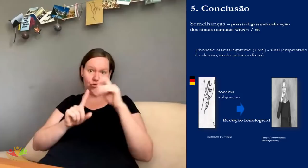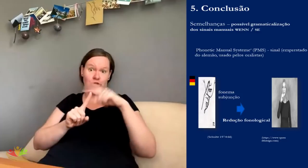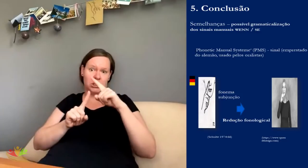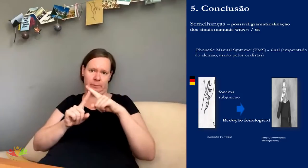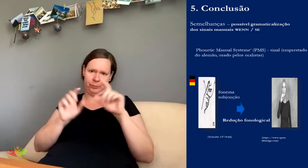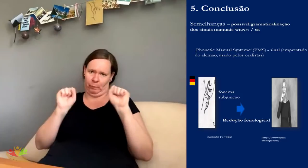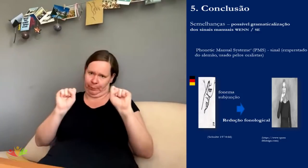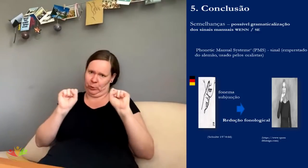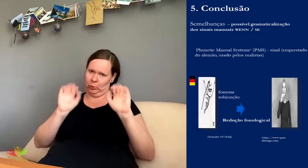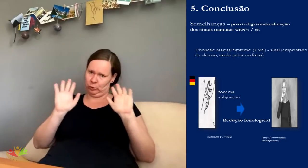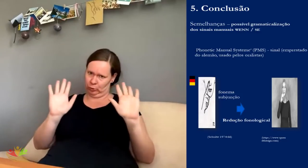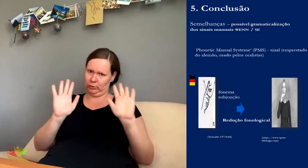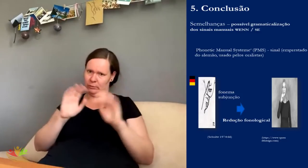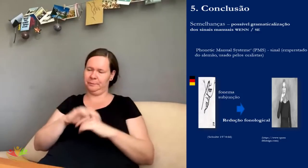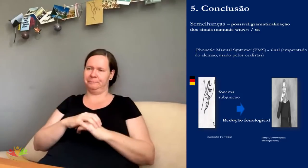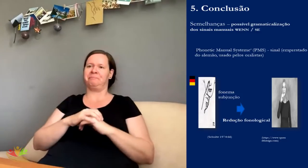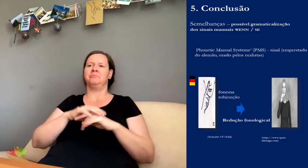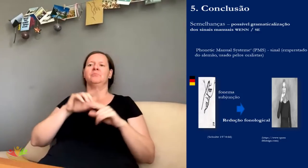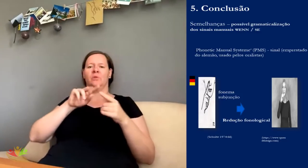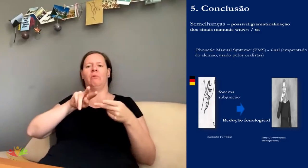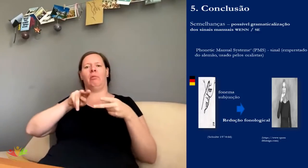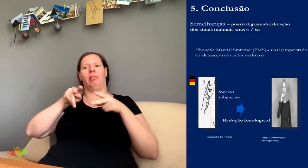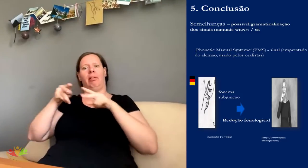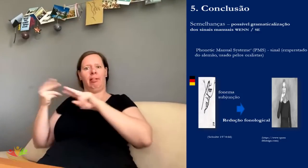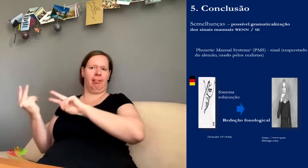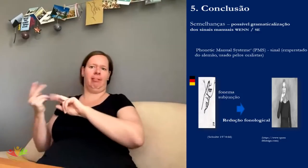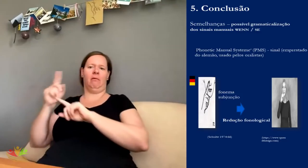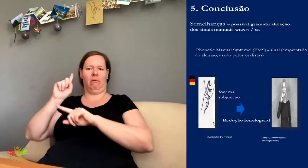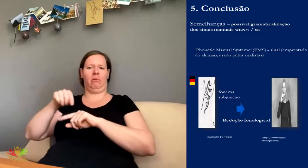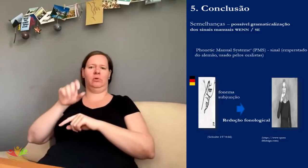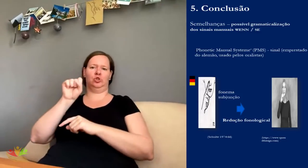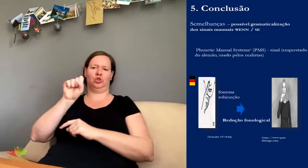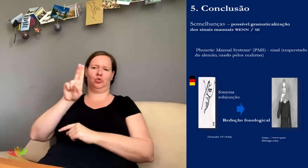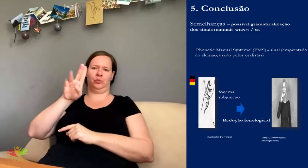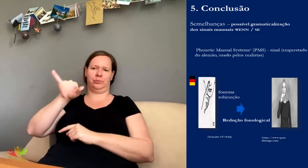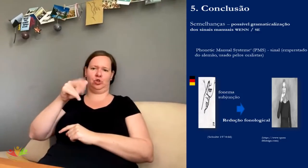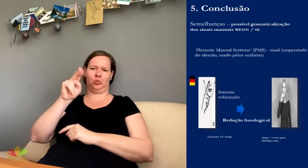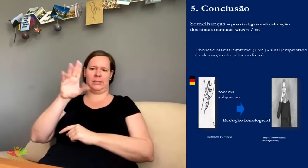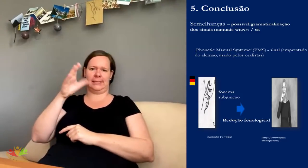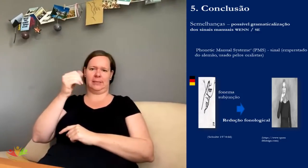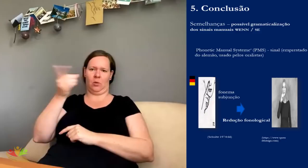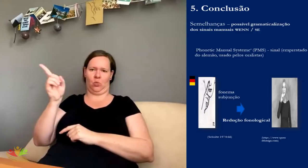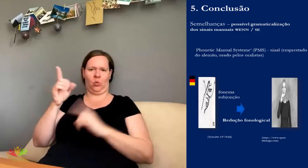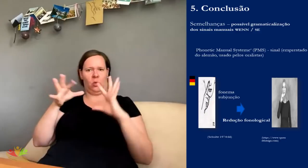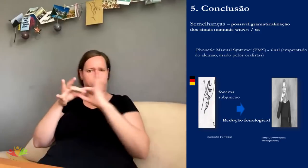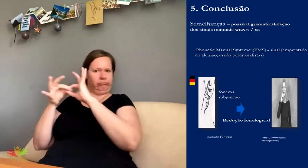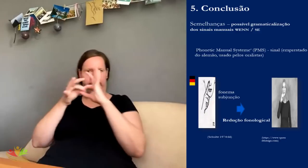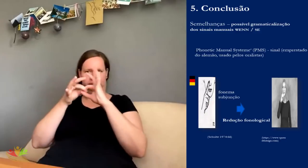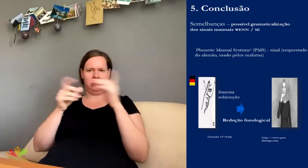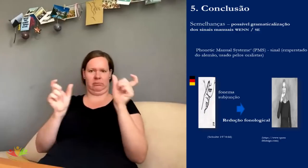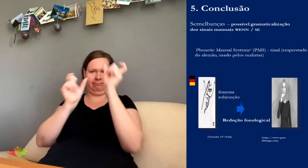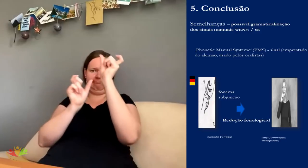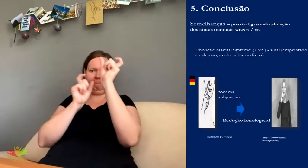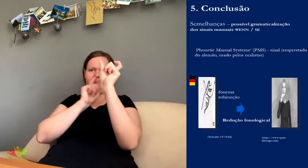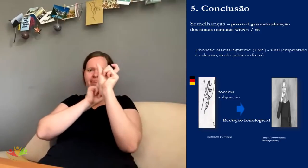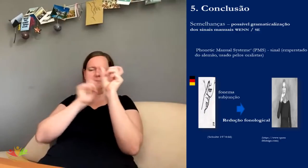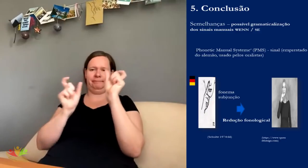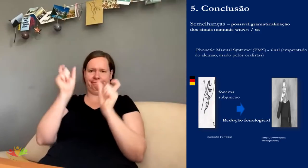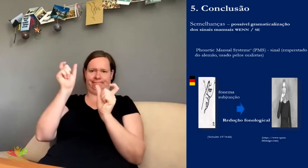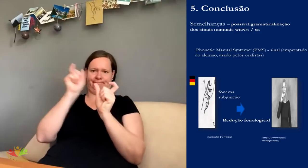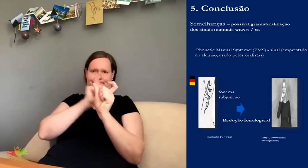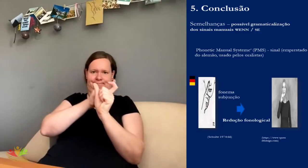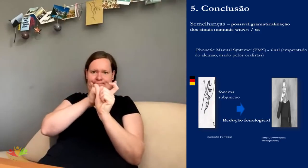nasal. Então, talvez seja por isso que o sinal tenha ficado realizado no